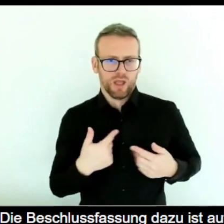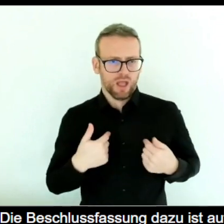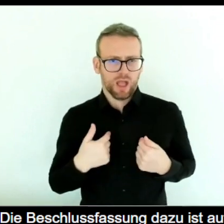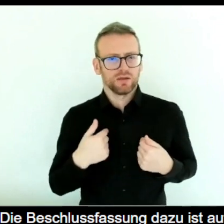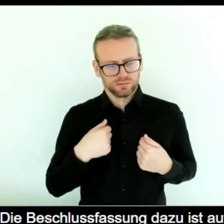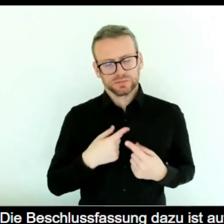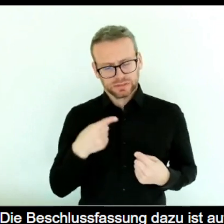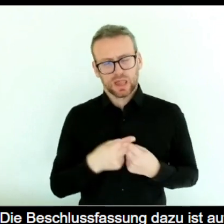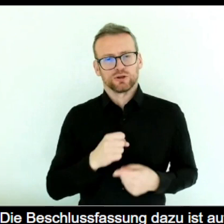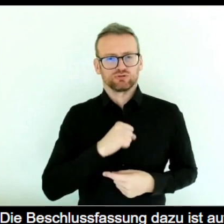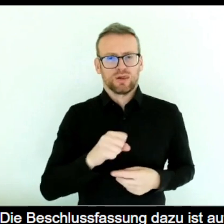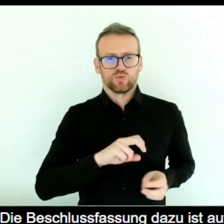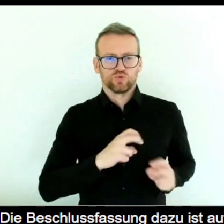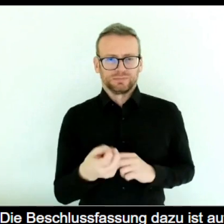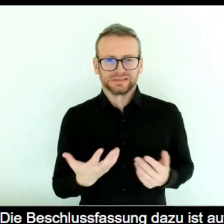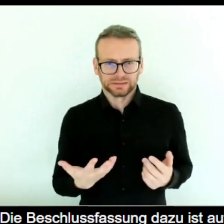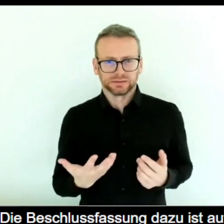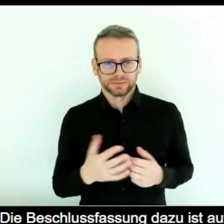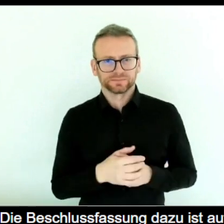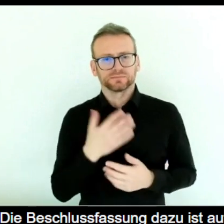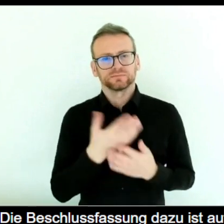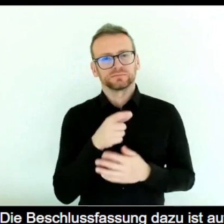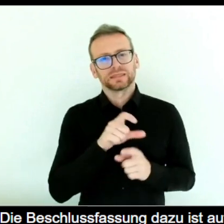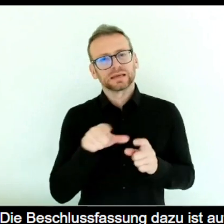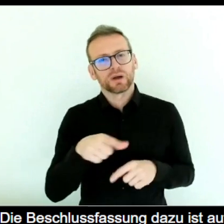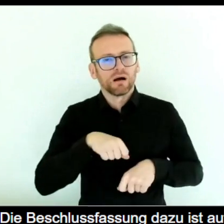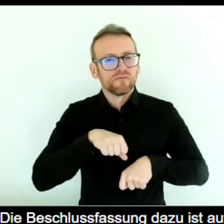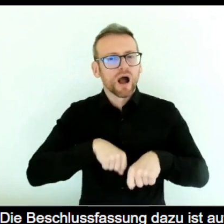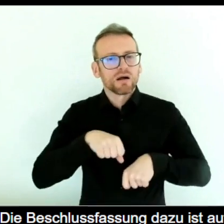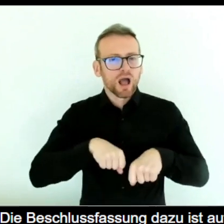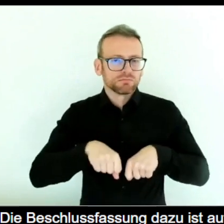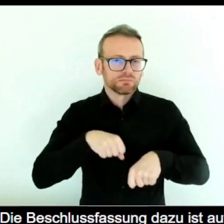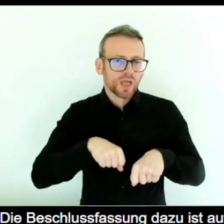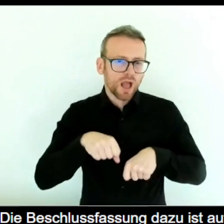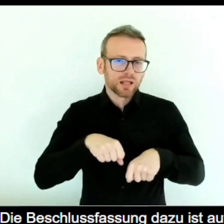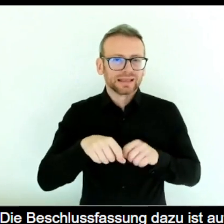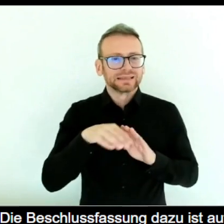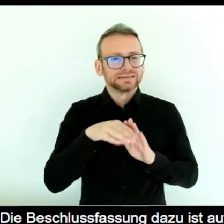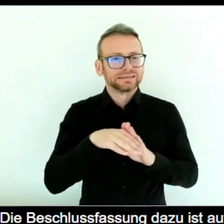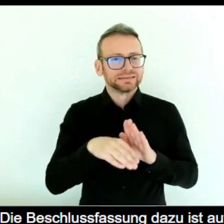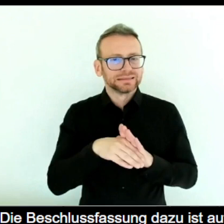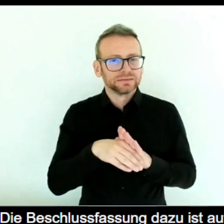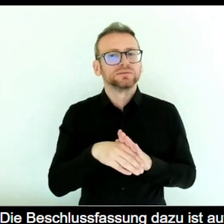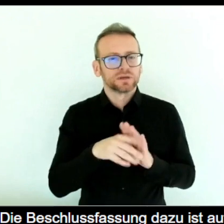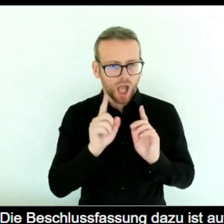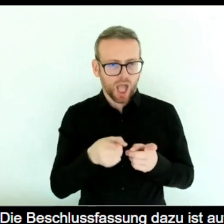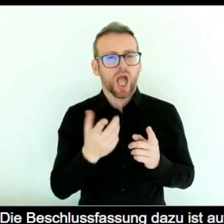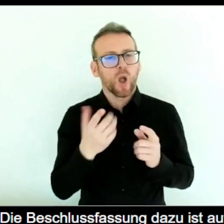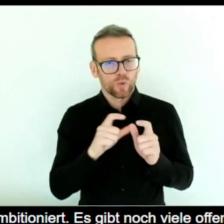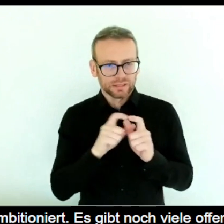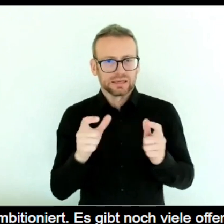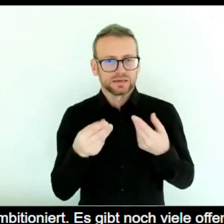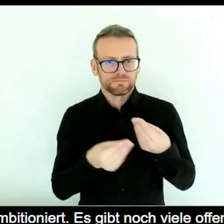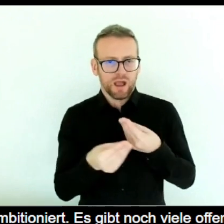werden. Das Rad ist vor allem im Verbund stark. Diese Stärke wird gezielt unterstützt. Insofern wird dies zu weniger Scharfstoffemissionen, zu